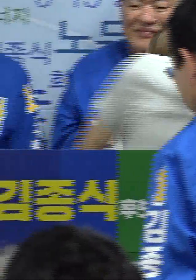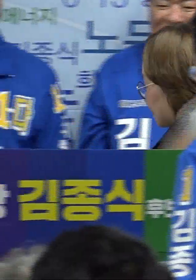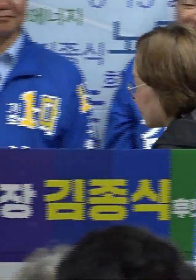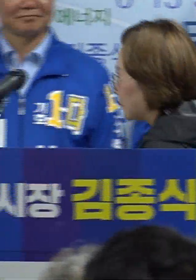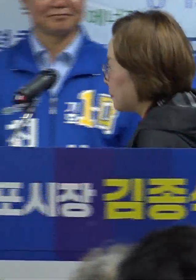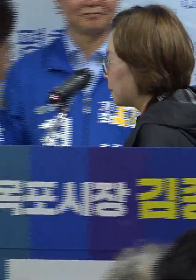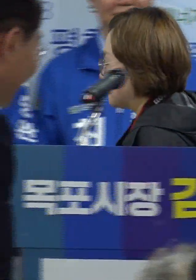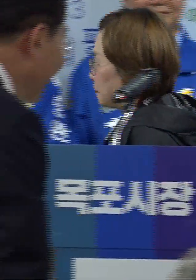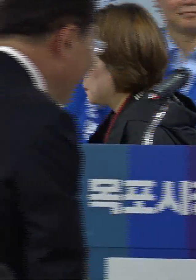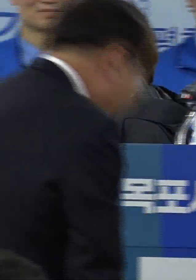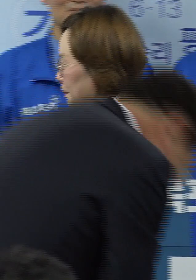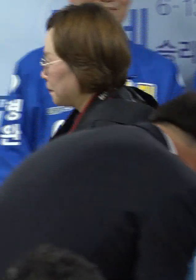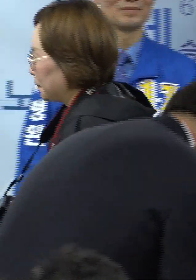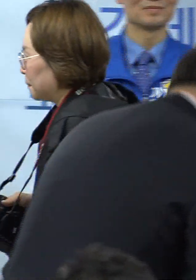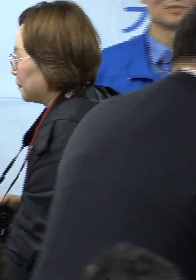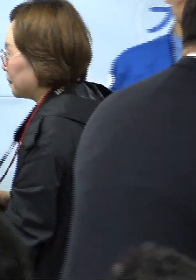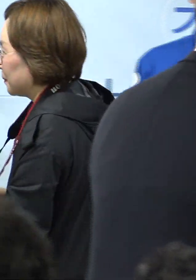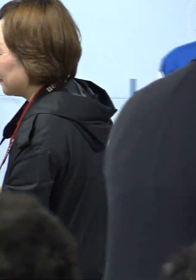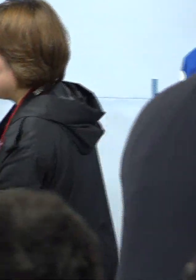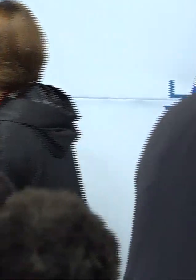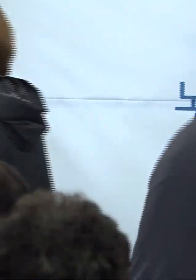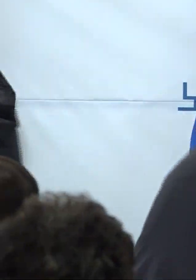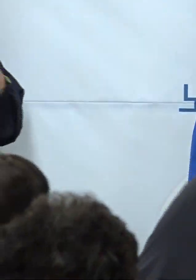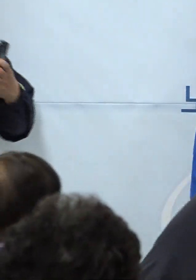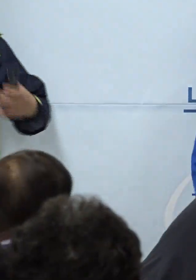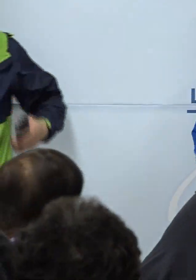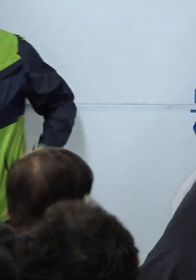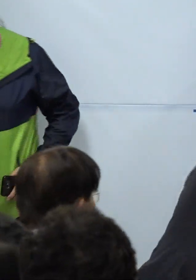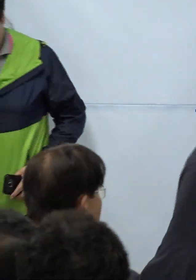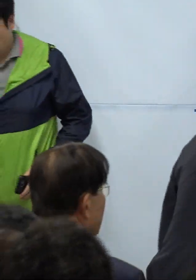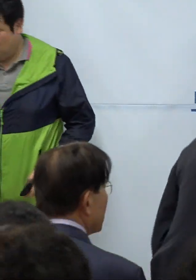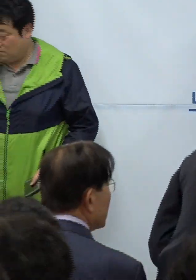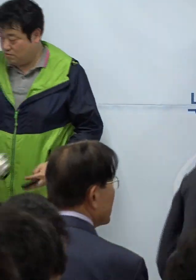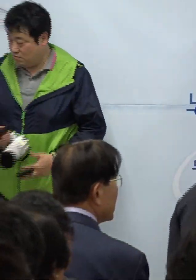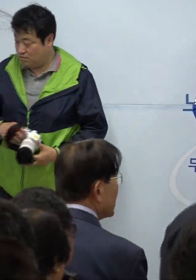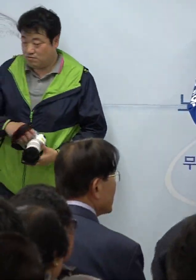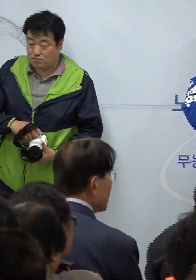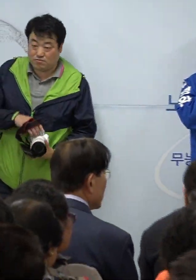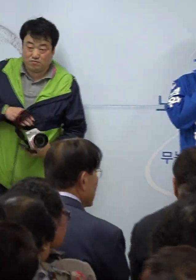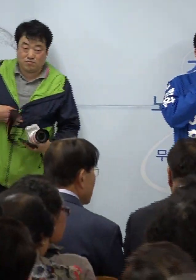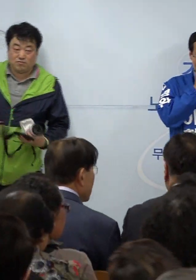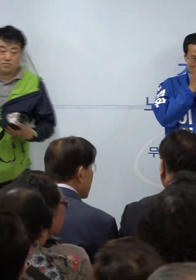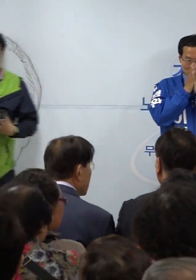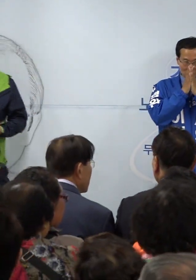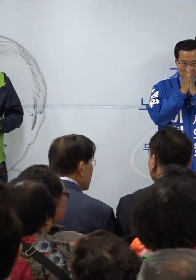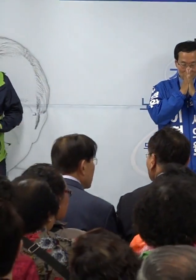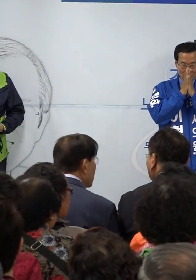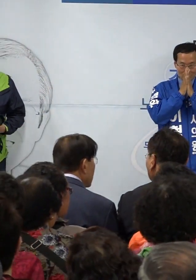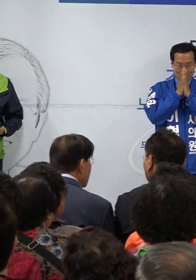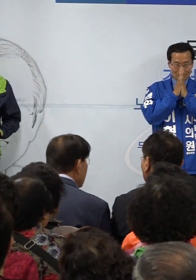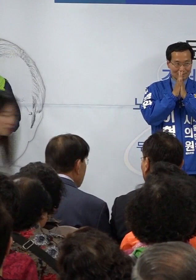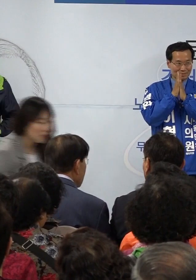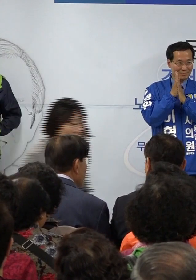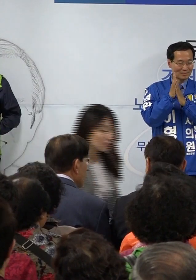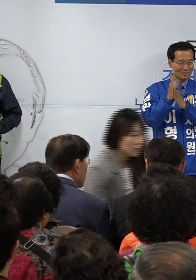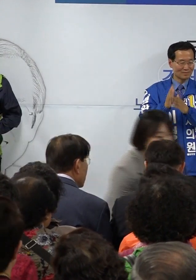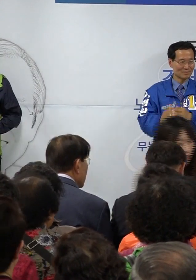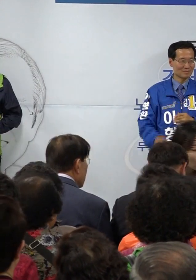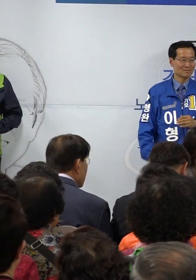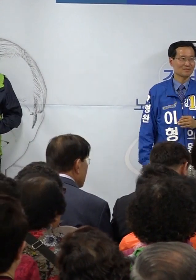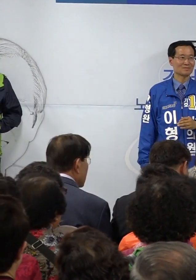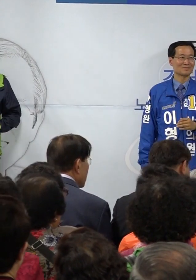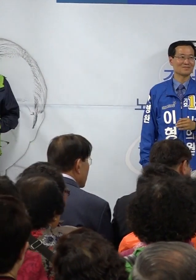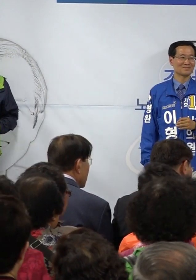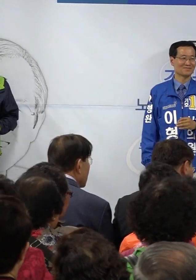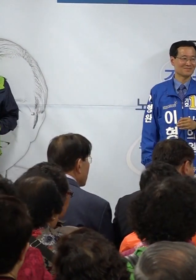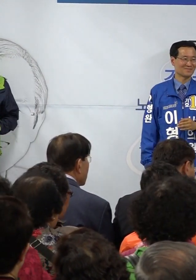다음으로 축사해 주실 분은 전남 고흥이 고향입니다. 민주화 운동의 주역에서